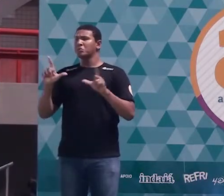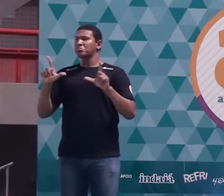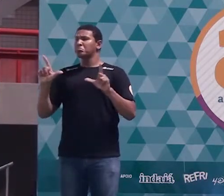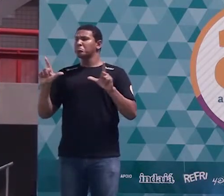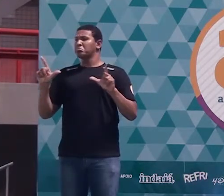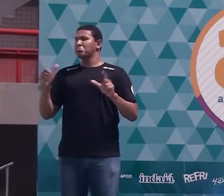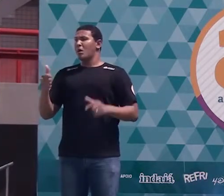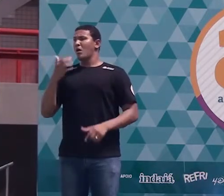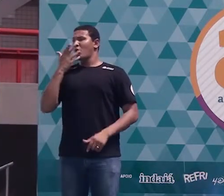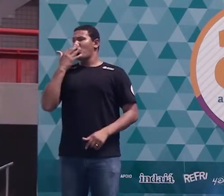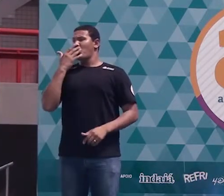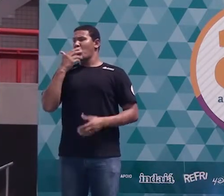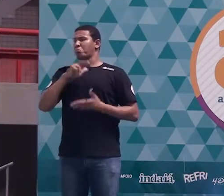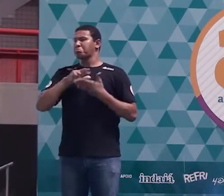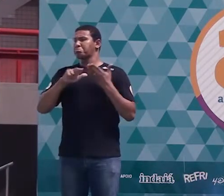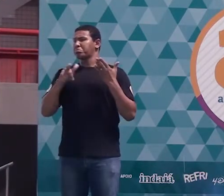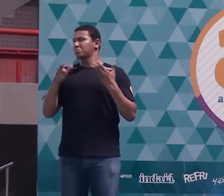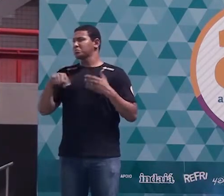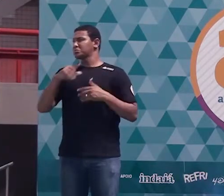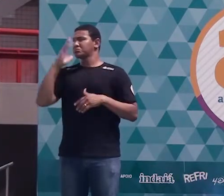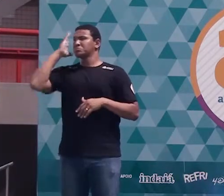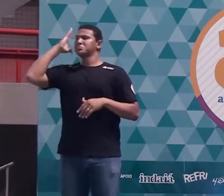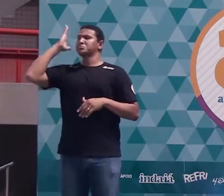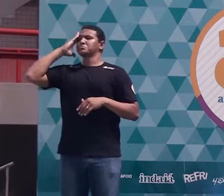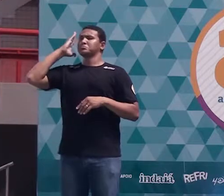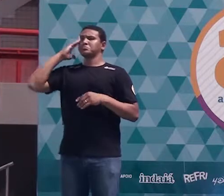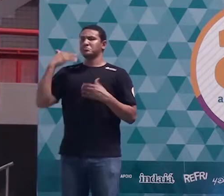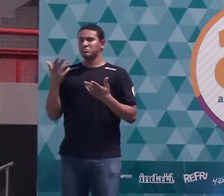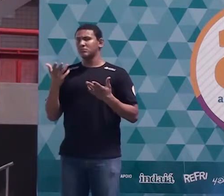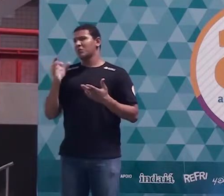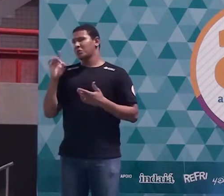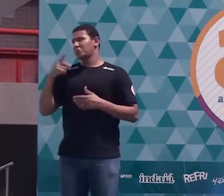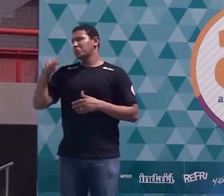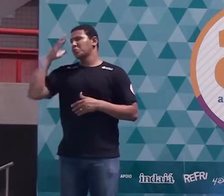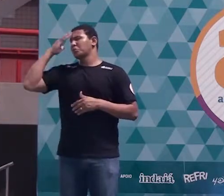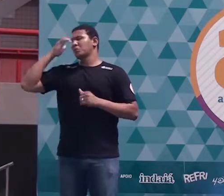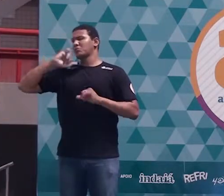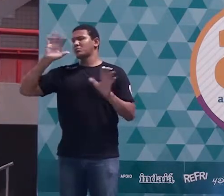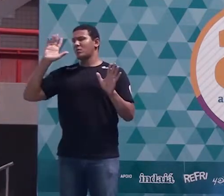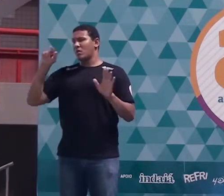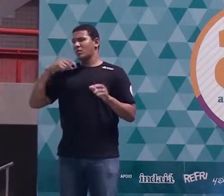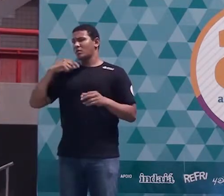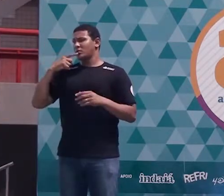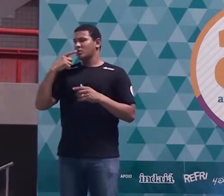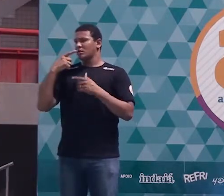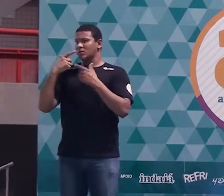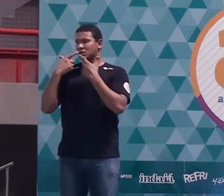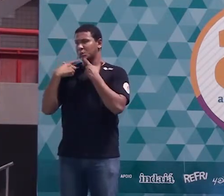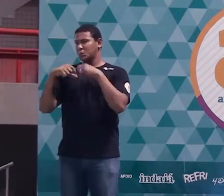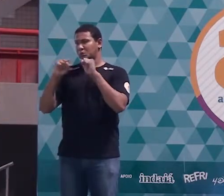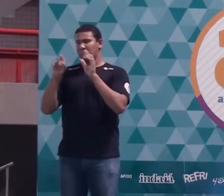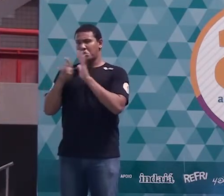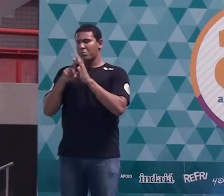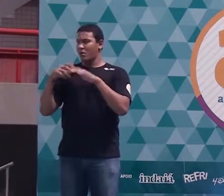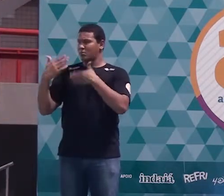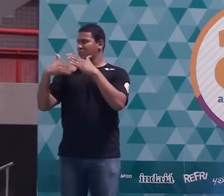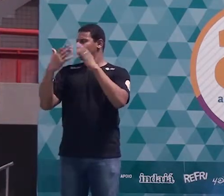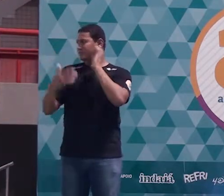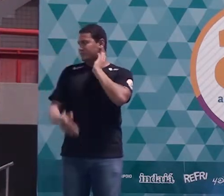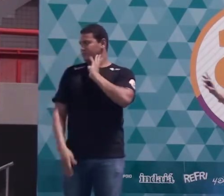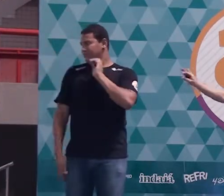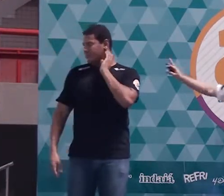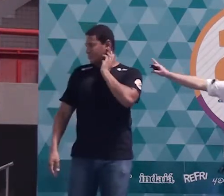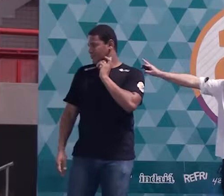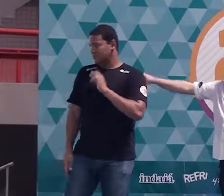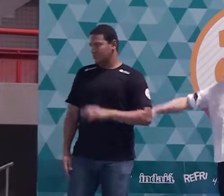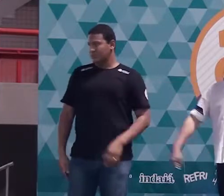cores e todo mundo entende. Né? Quer dizer, é uma questão de evolução linguística. Bom, vamos voltar para cá, já respondi um